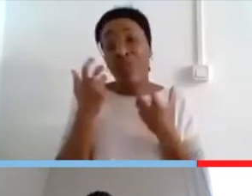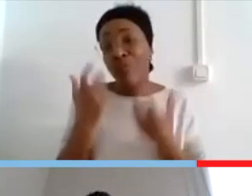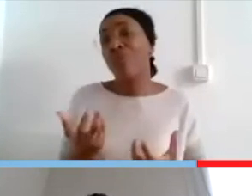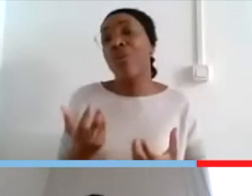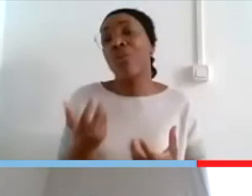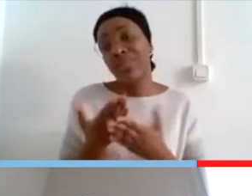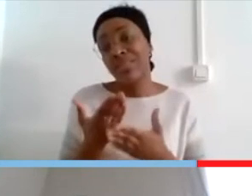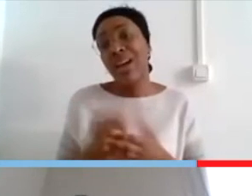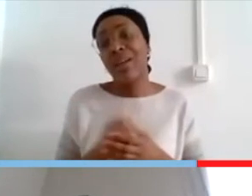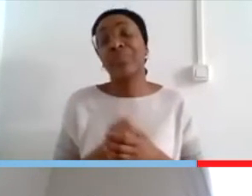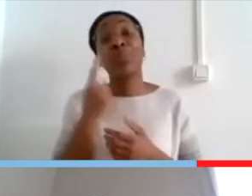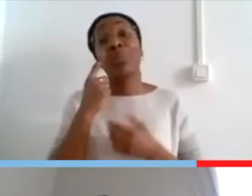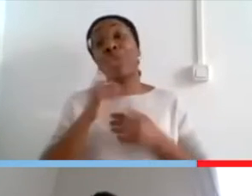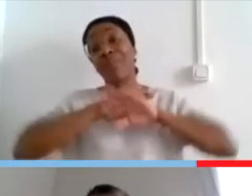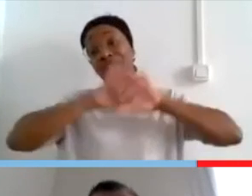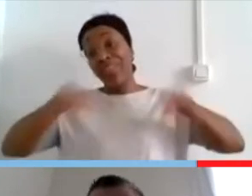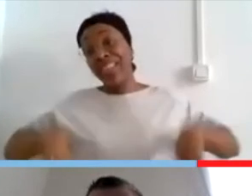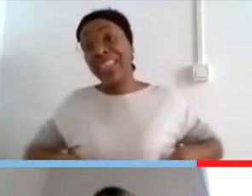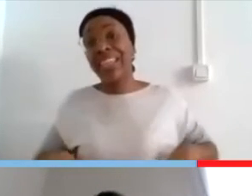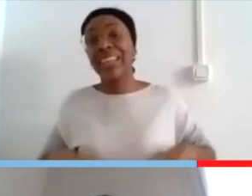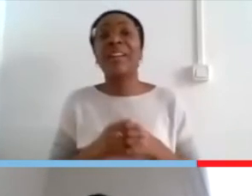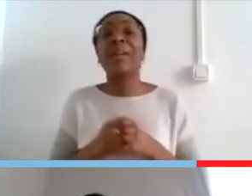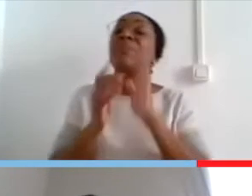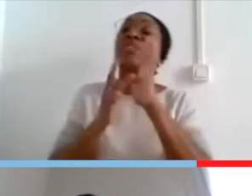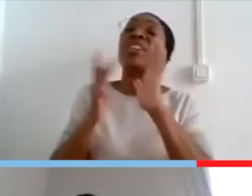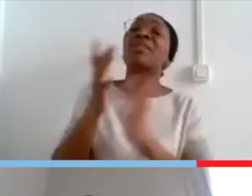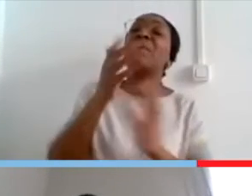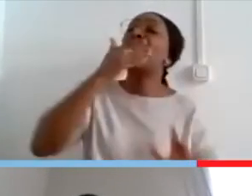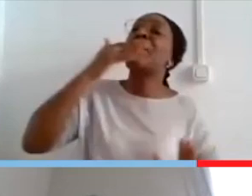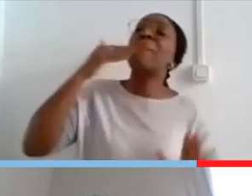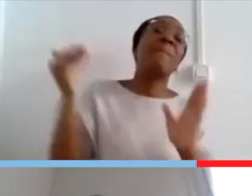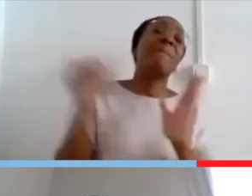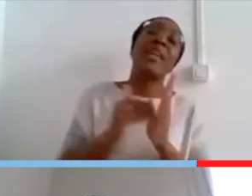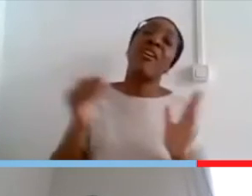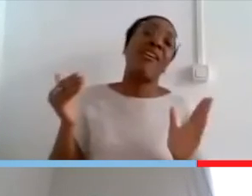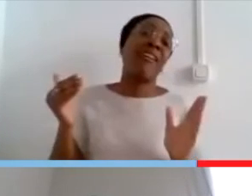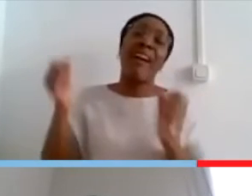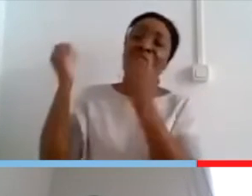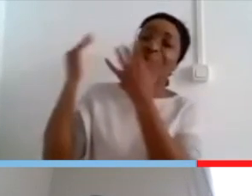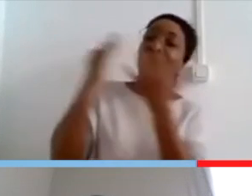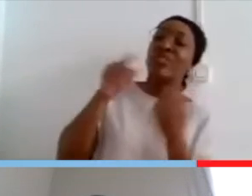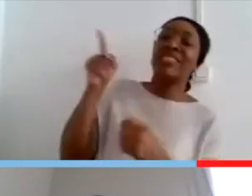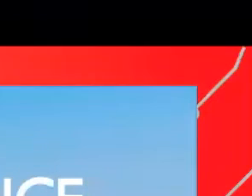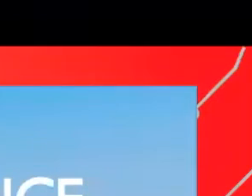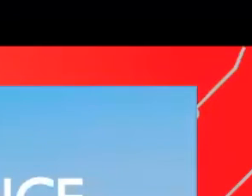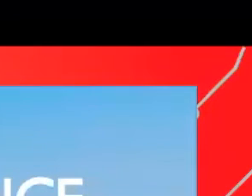Pour terminer, Jésus, c'était l'influenceur par excellence. C'est lui notre modèle. Jésus a